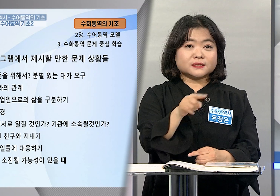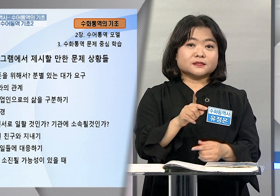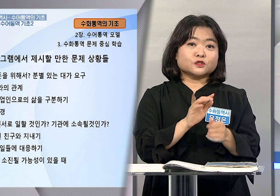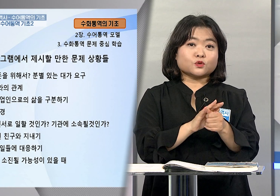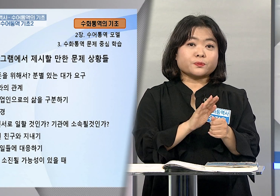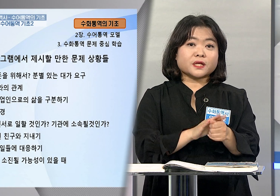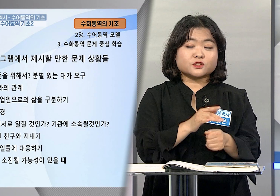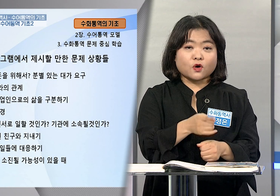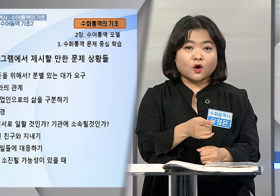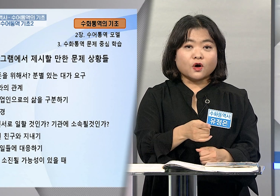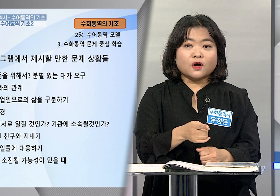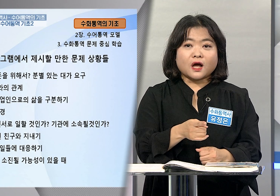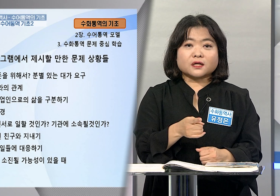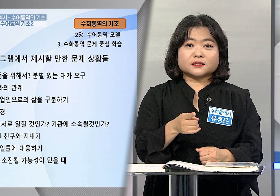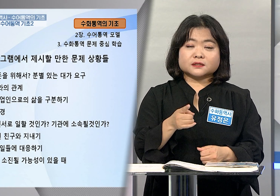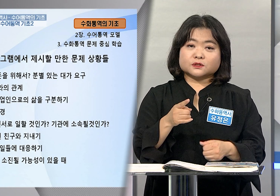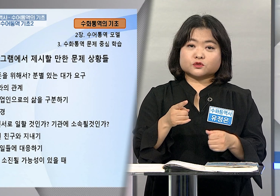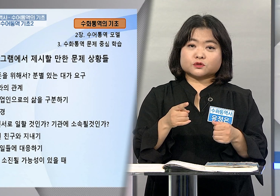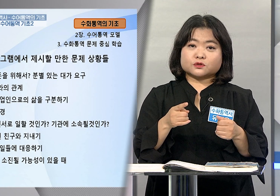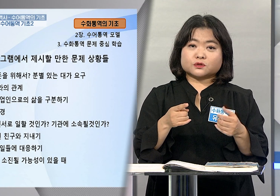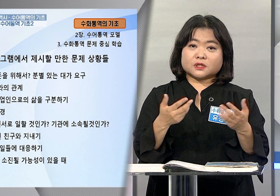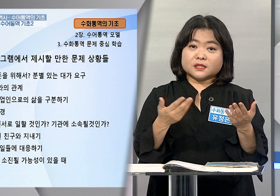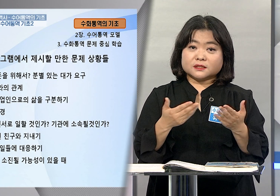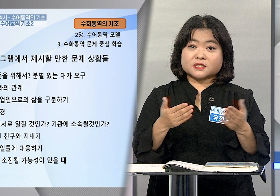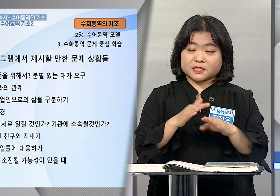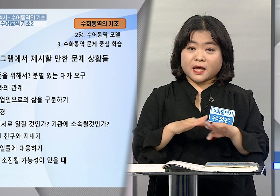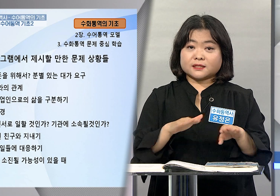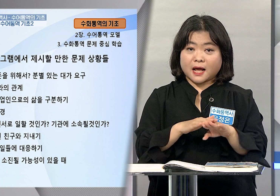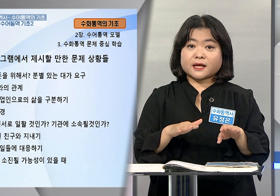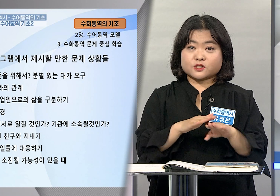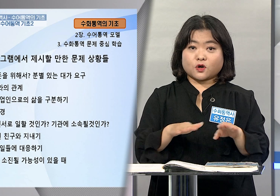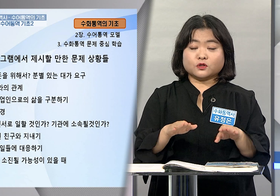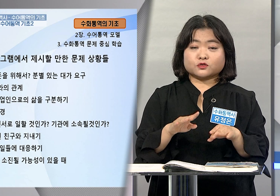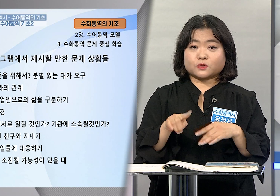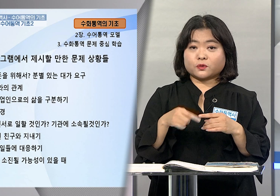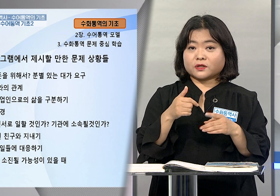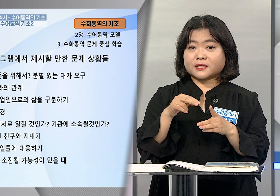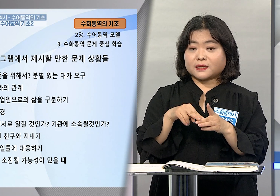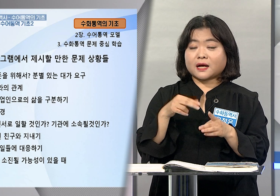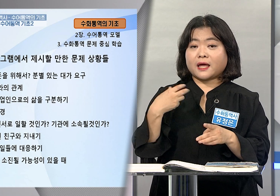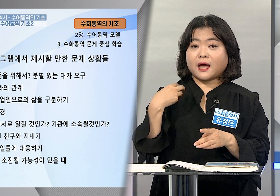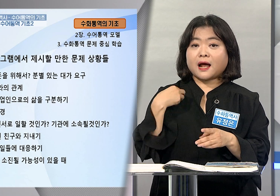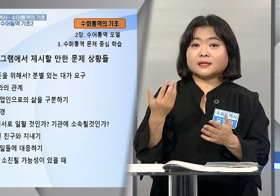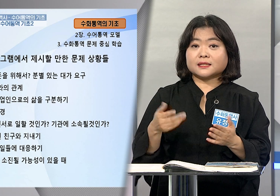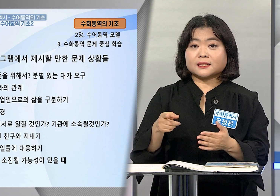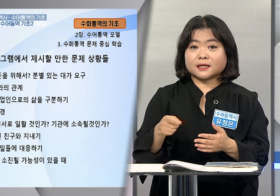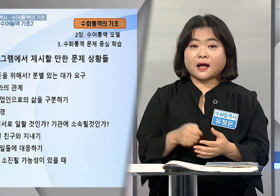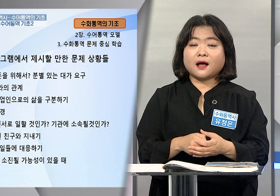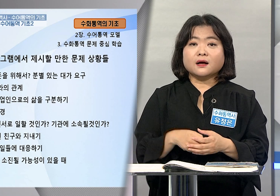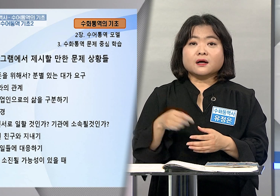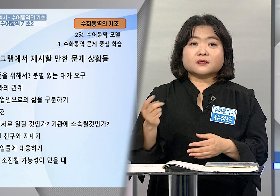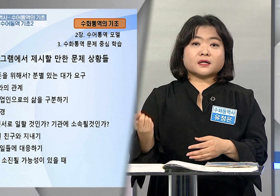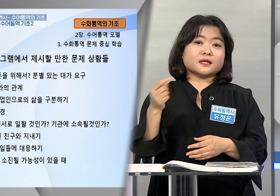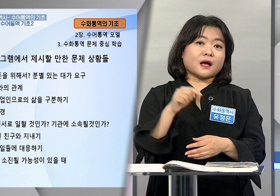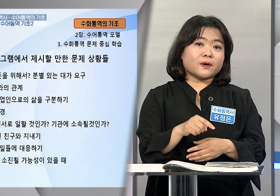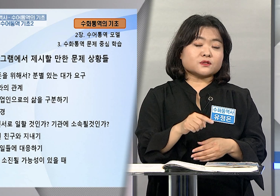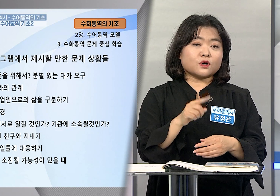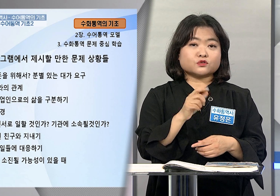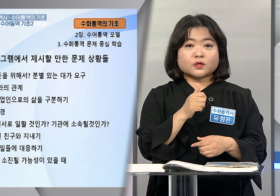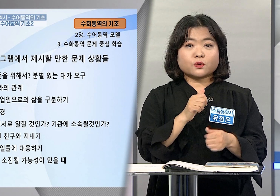일들을 돕겠죠. 그 일들을 진행을 하겠죠. 수화통역센터가 해야 할 일이니까. 그렇게 나와서